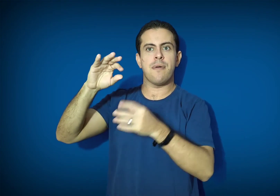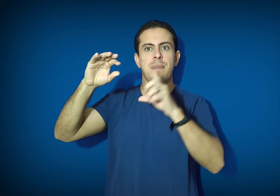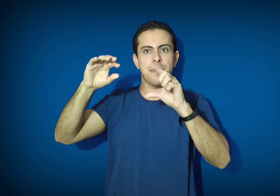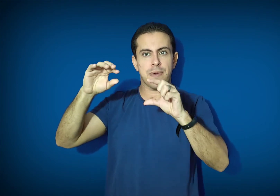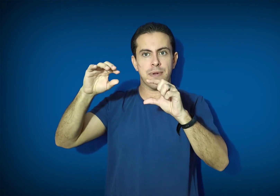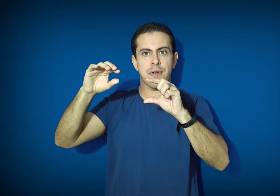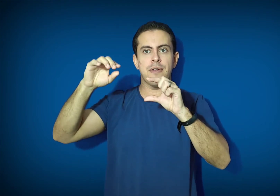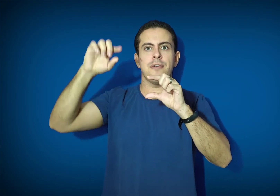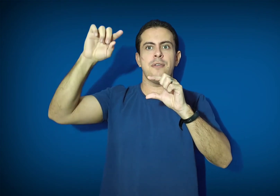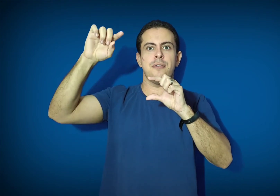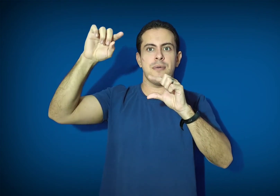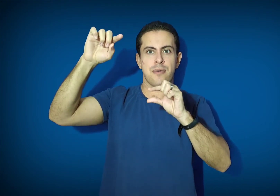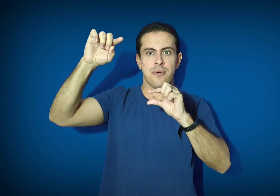altitude é a